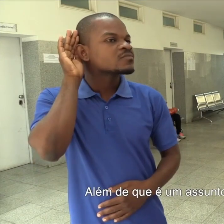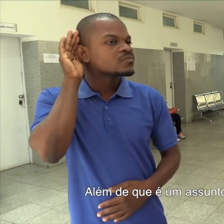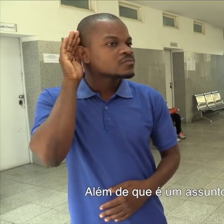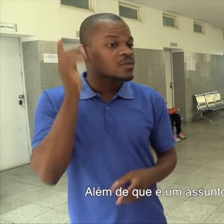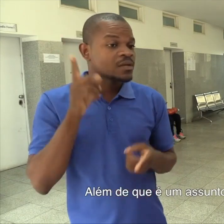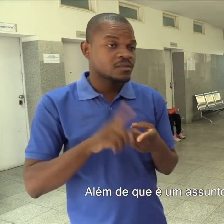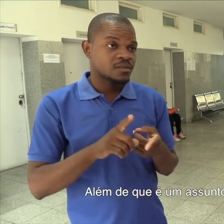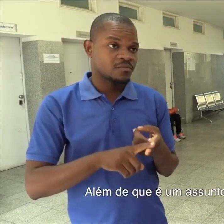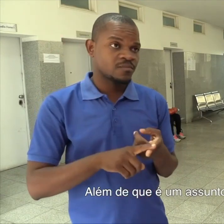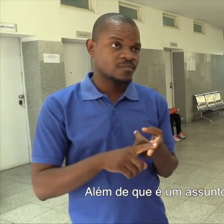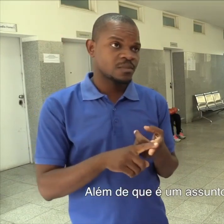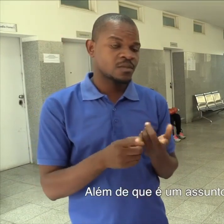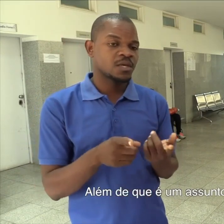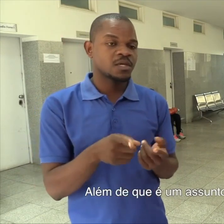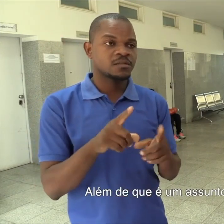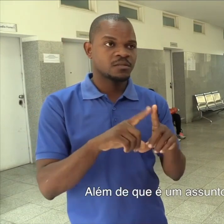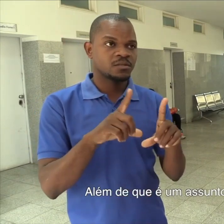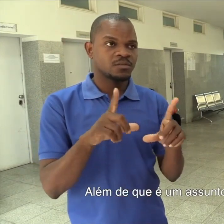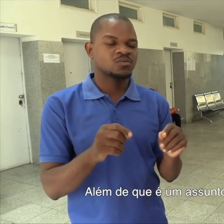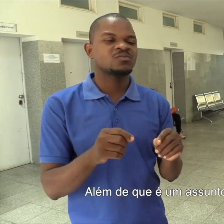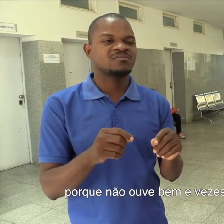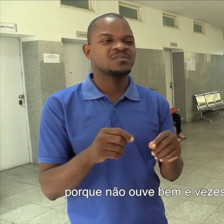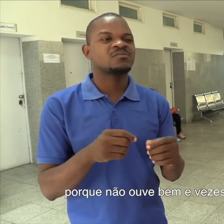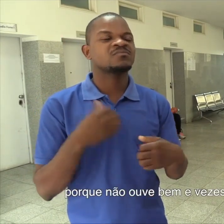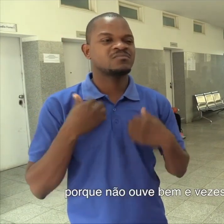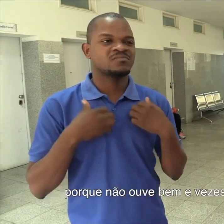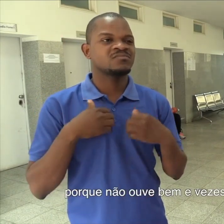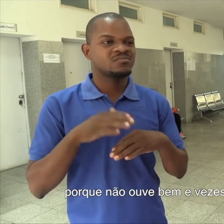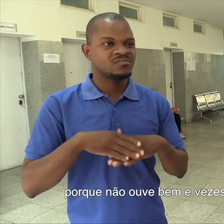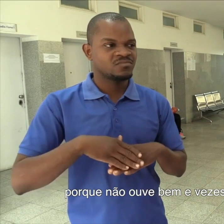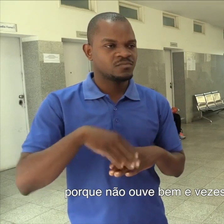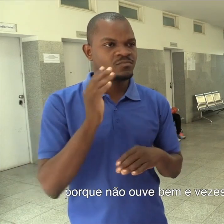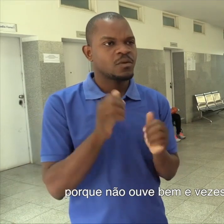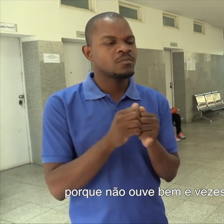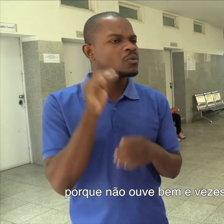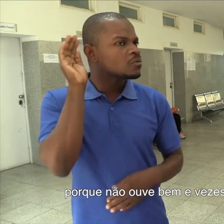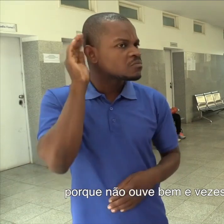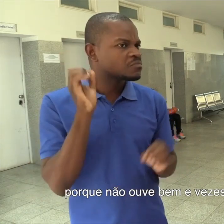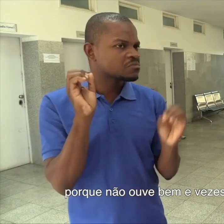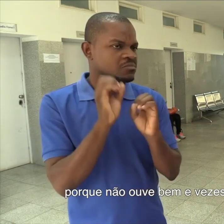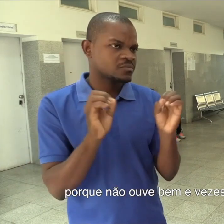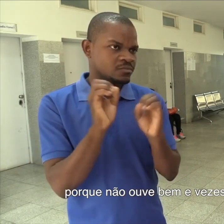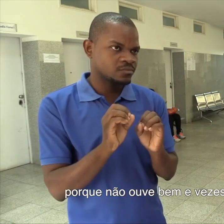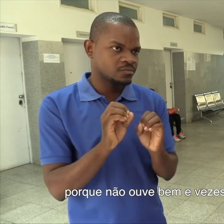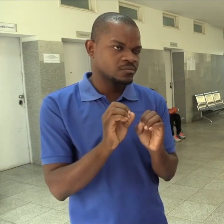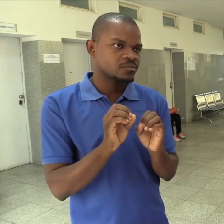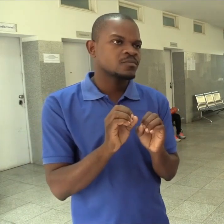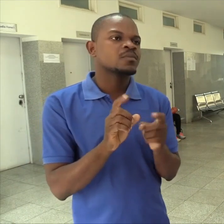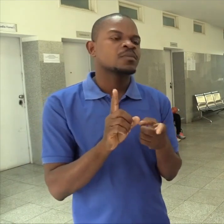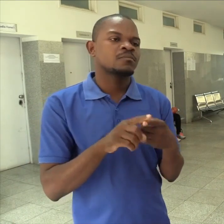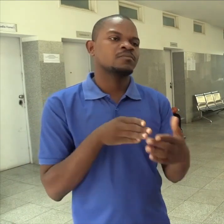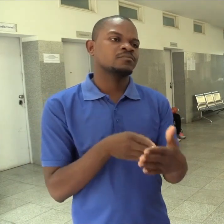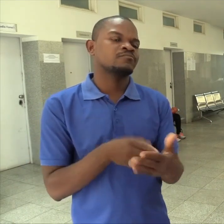Além de que já é um assunto que incomoda, né? Porque não ouve bem e vê gente que sente dor.